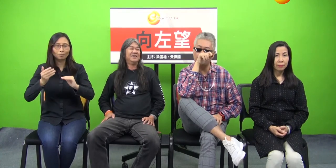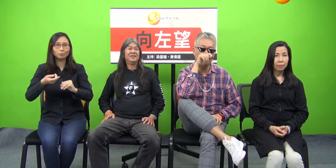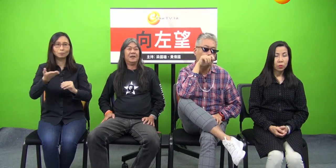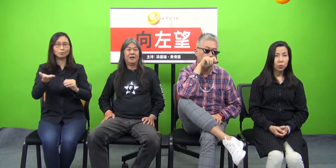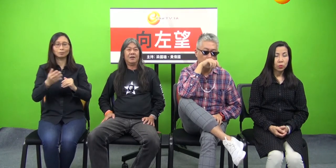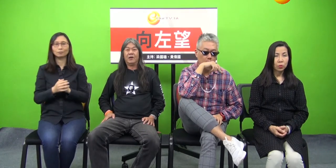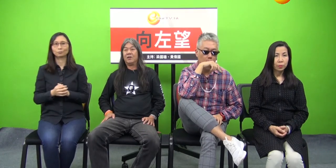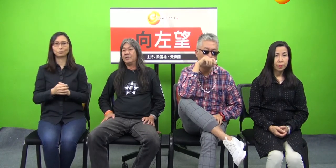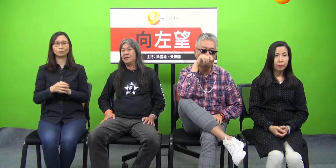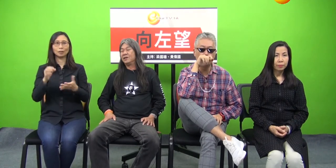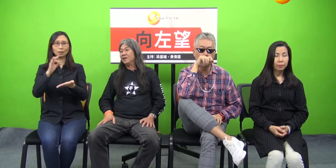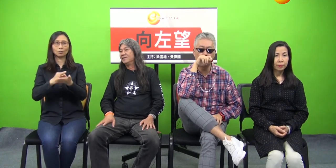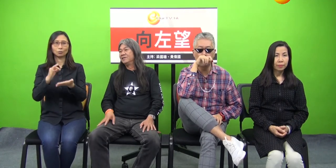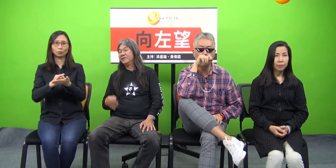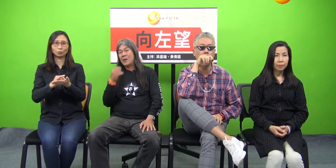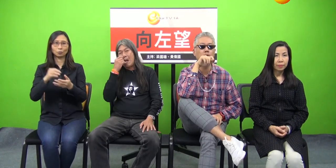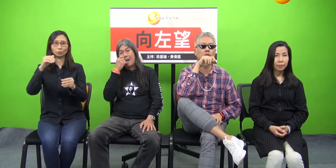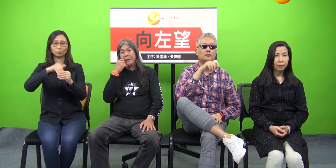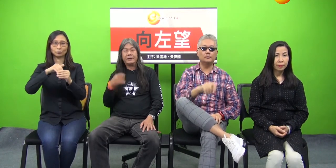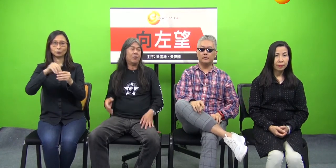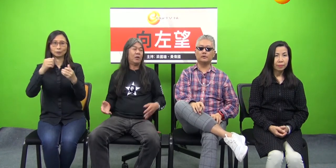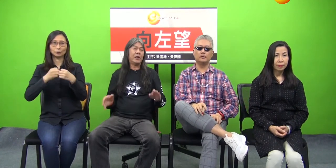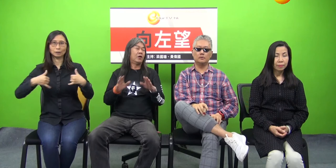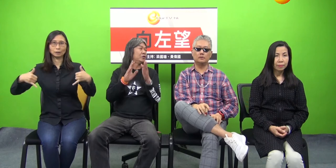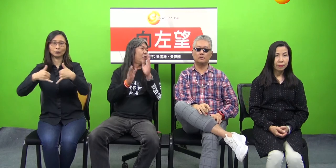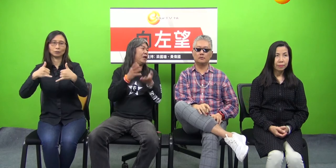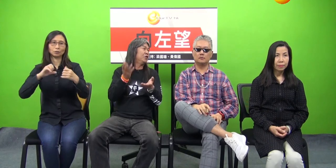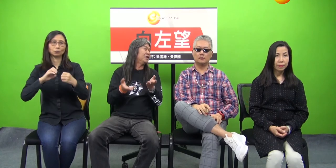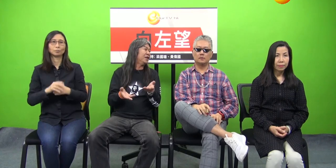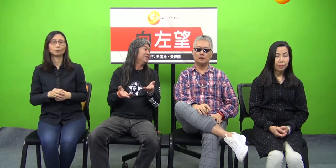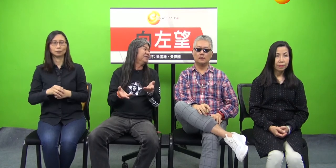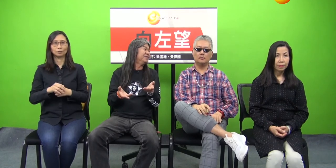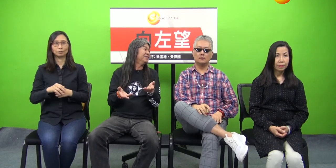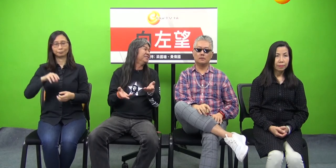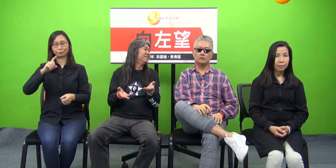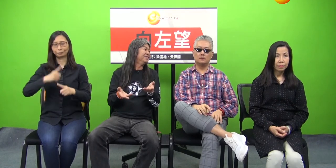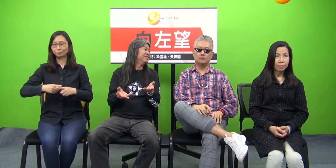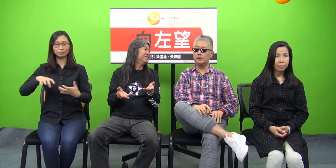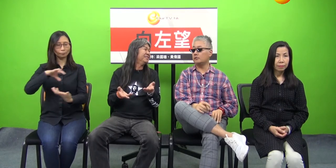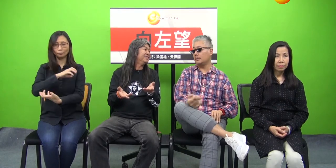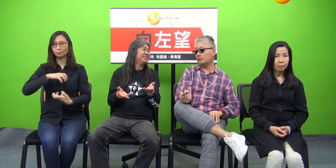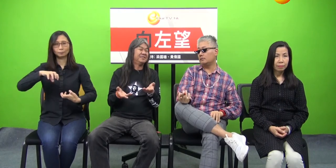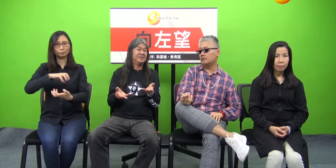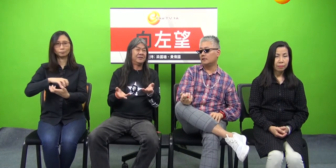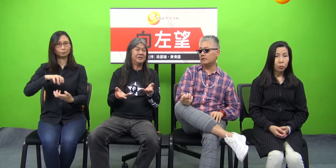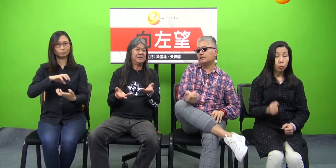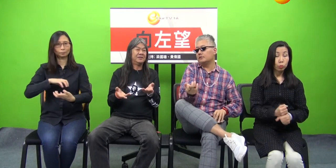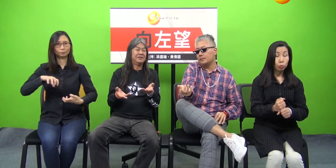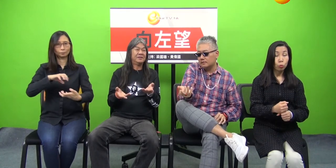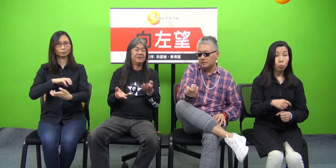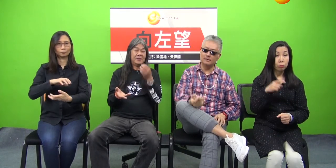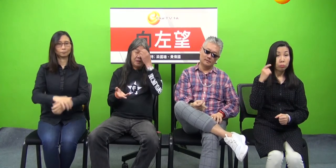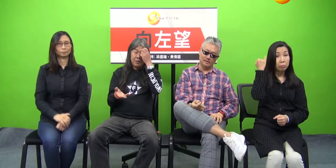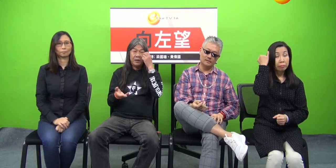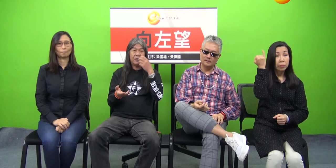會。 系啊，喂，哥，嘥時間，就冇，即係個章法亂曬。 係咯，唔知你做乜咯？以為自己做乜